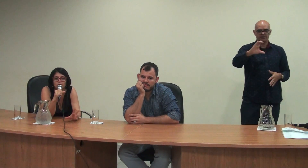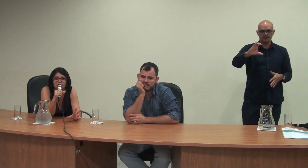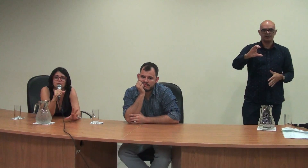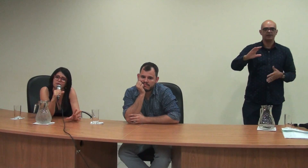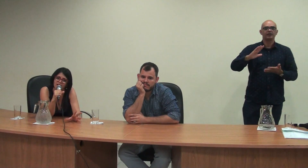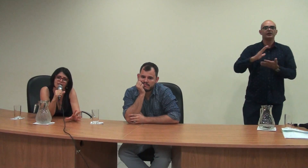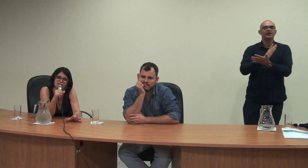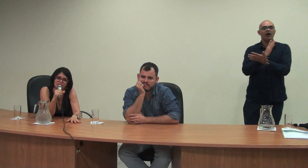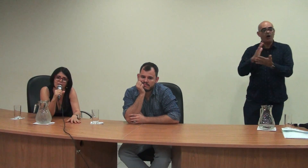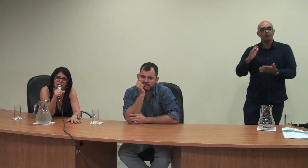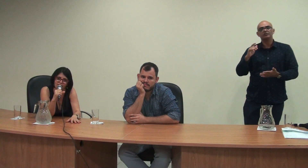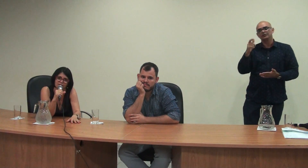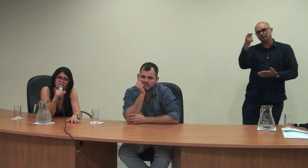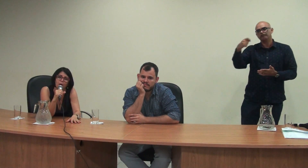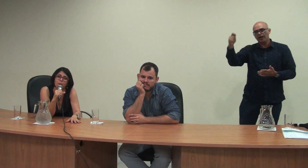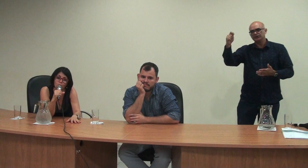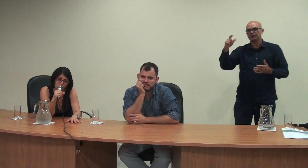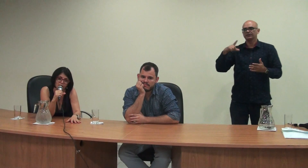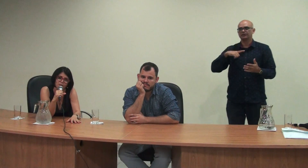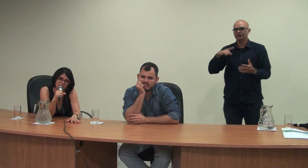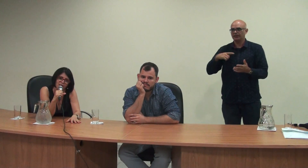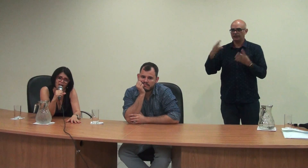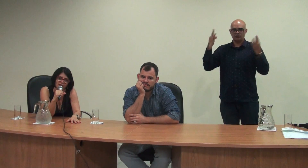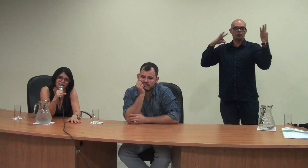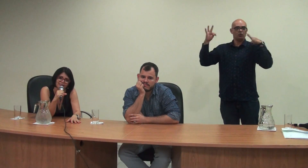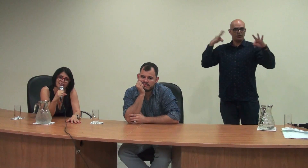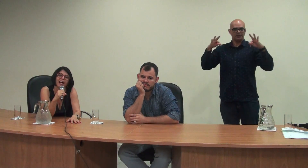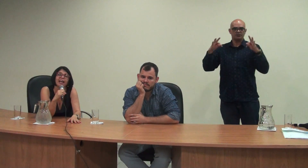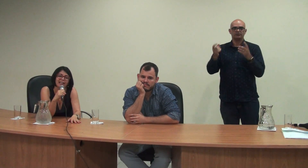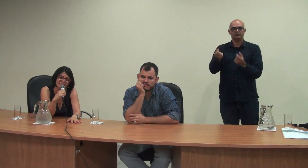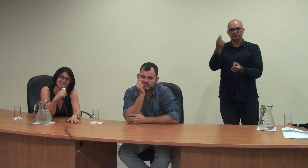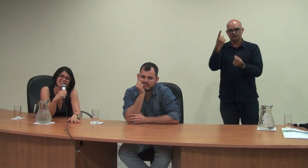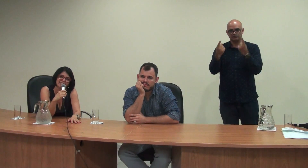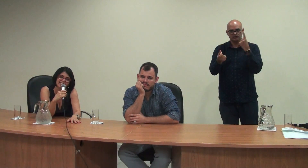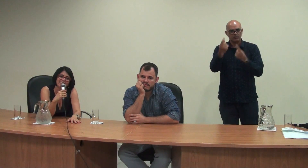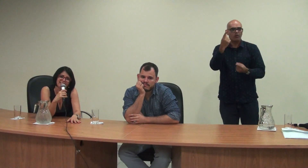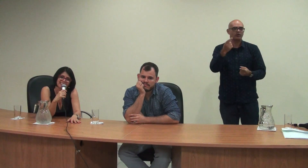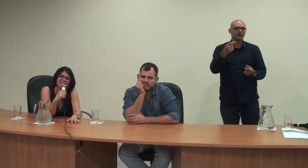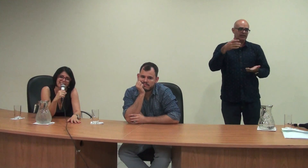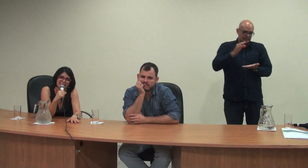agências de turismo fazem esse trabalho. Poucas, mas tem.